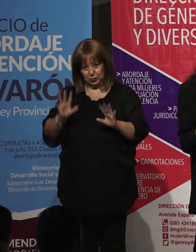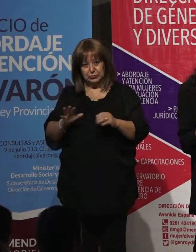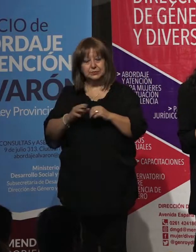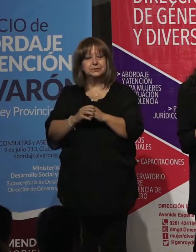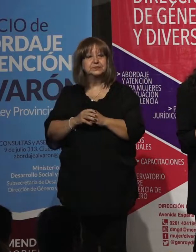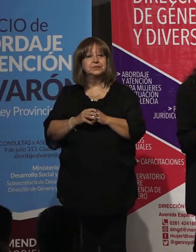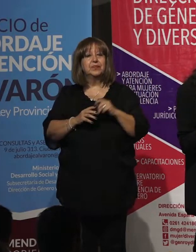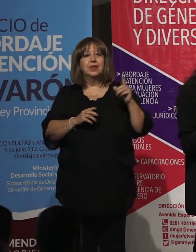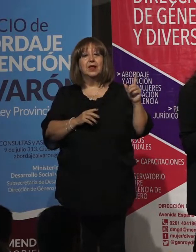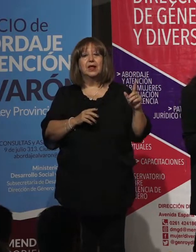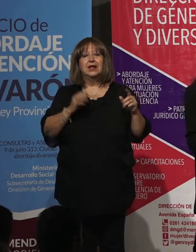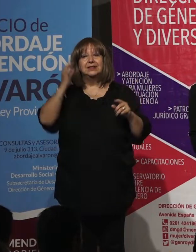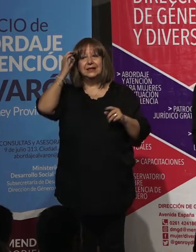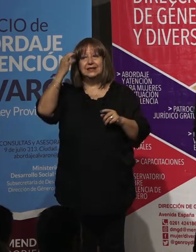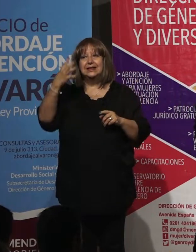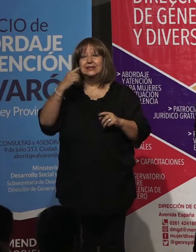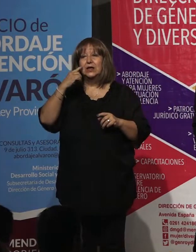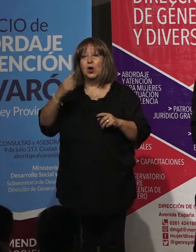Ese número,